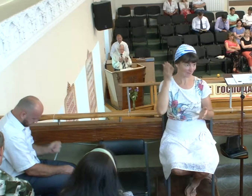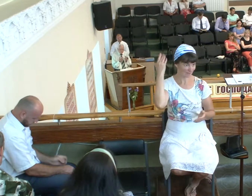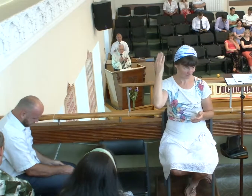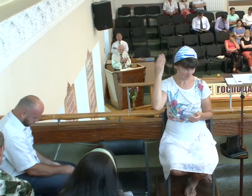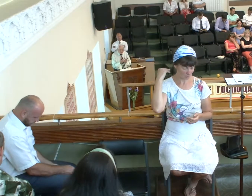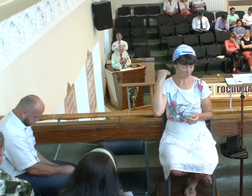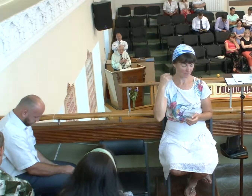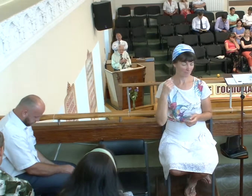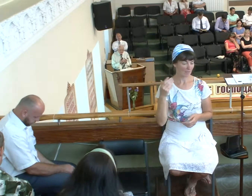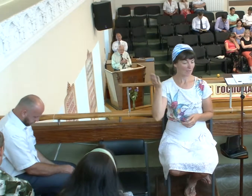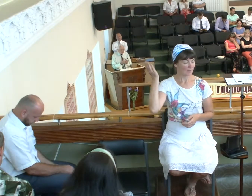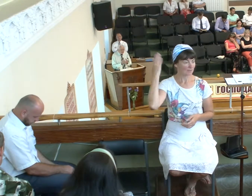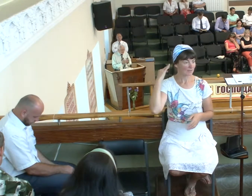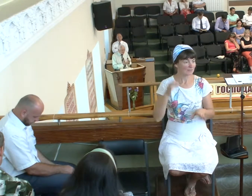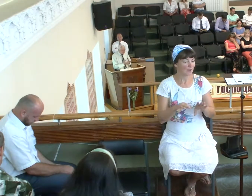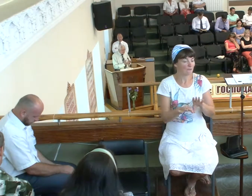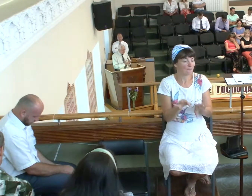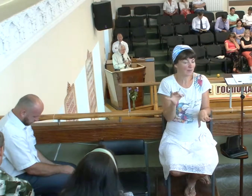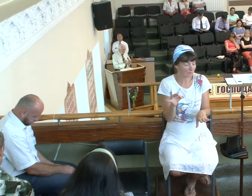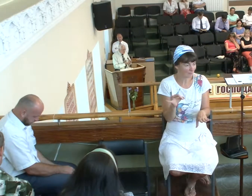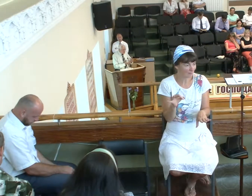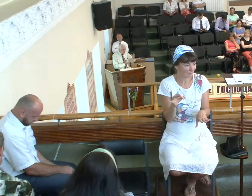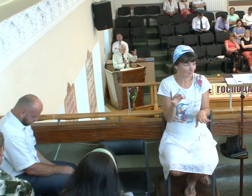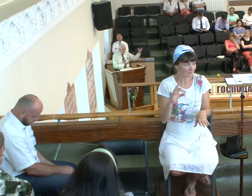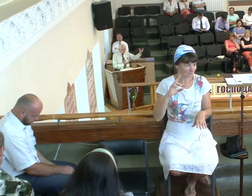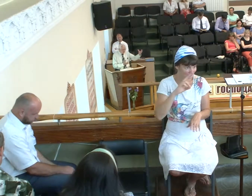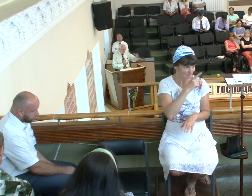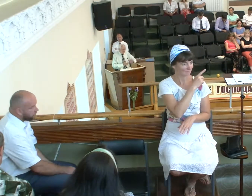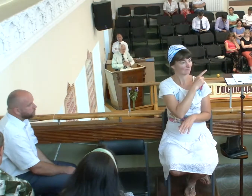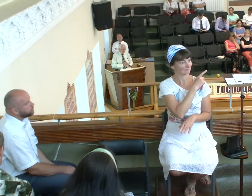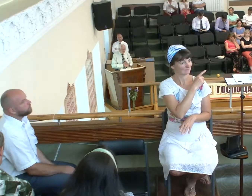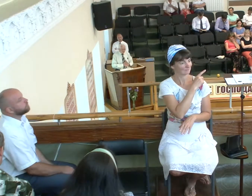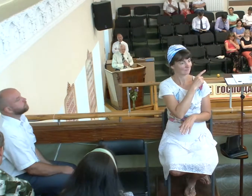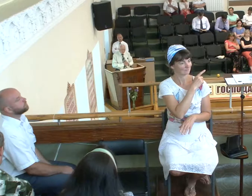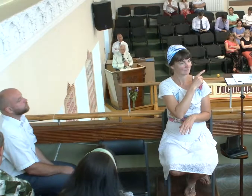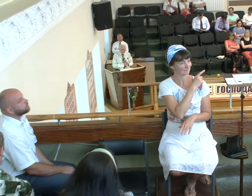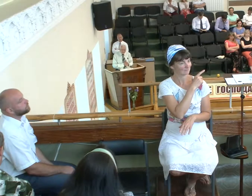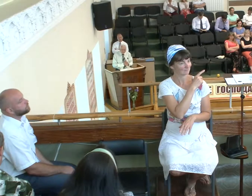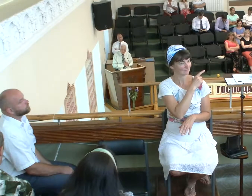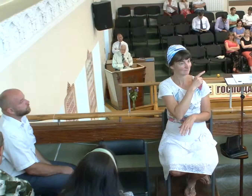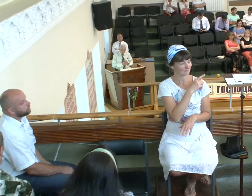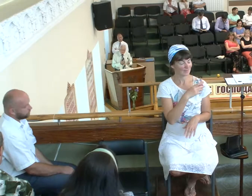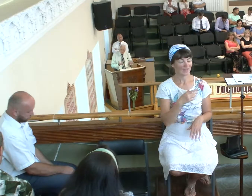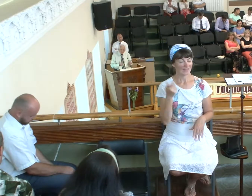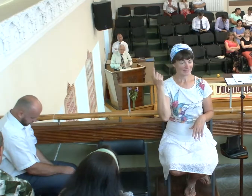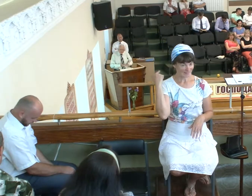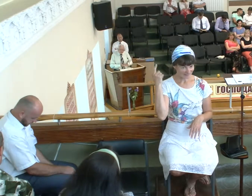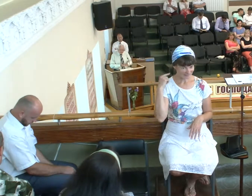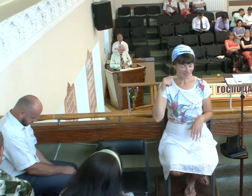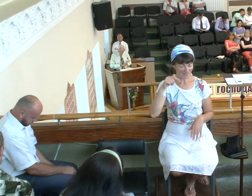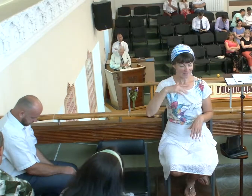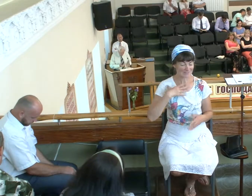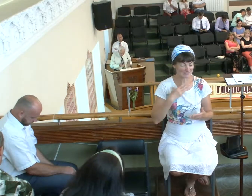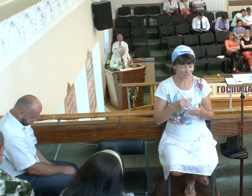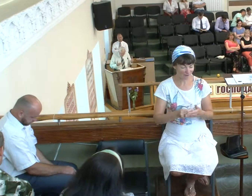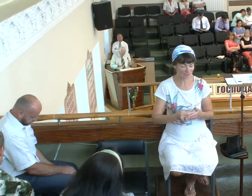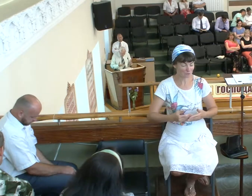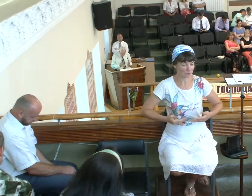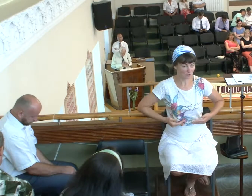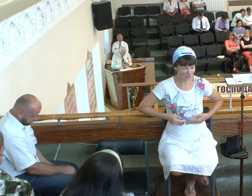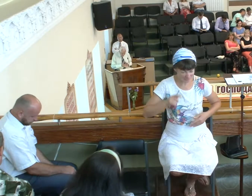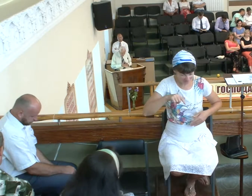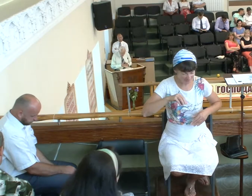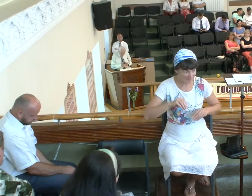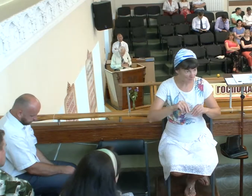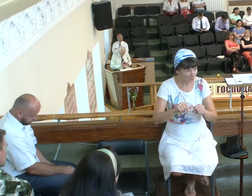Он свою жизнь оценил выше, чем учитель. Он свою жизнь, земную жизнь,